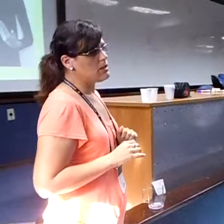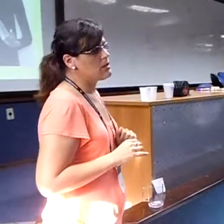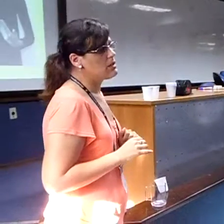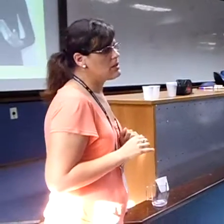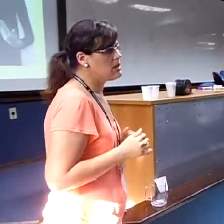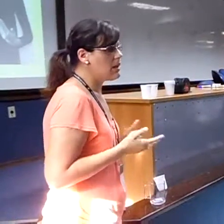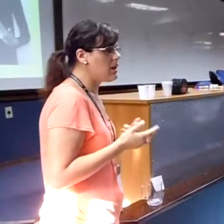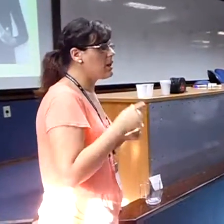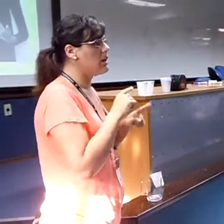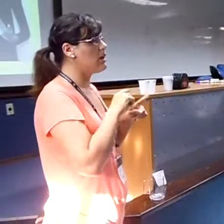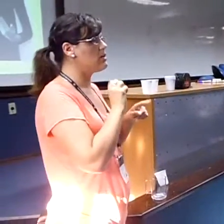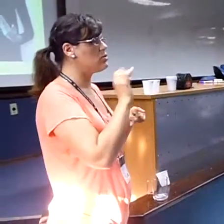todo.